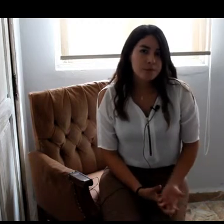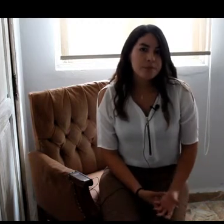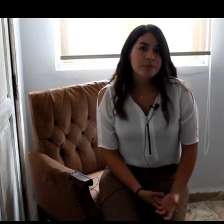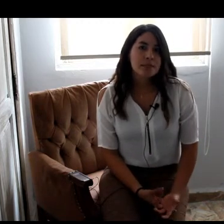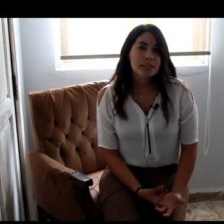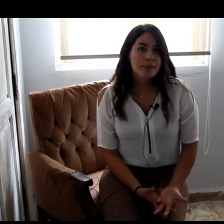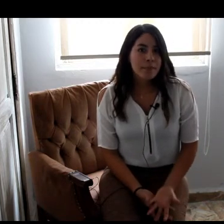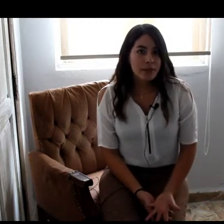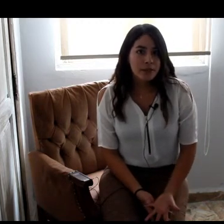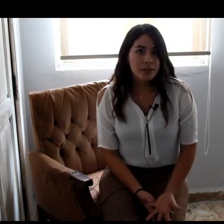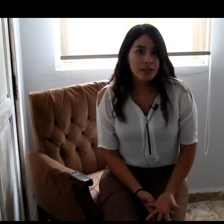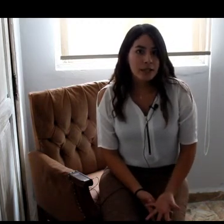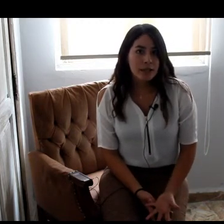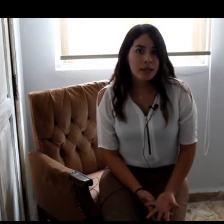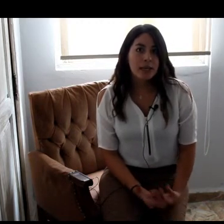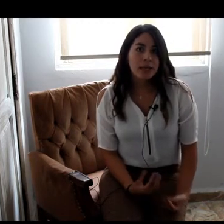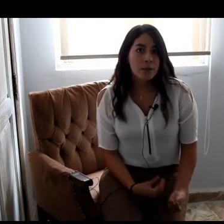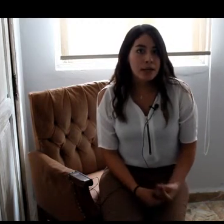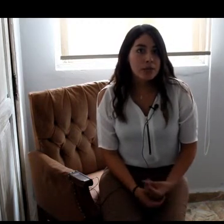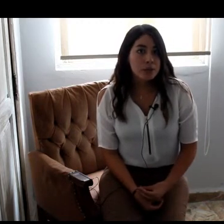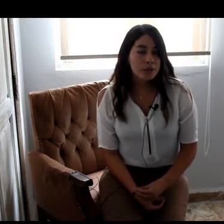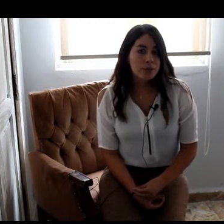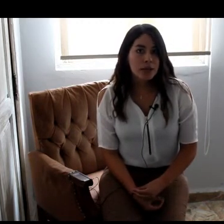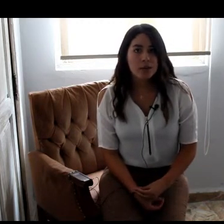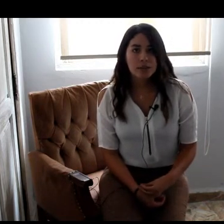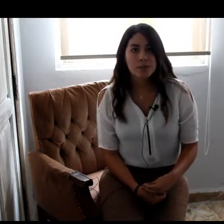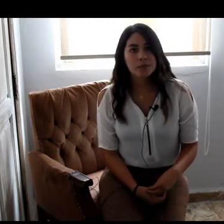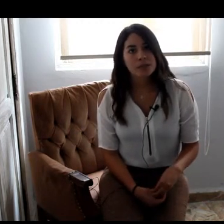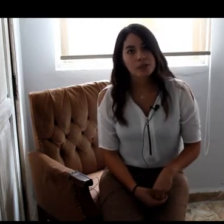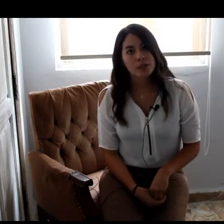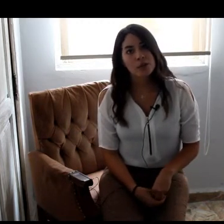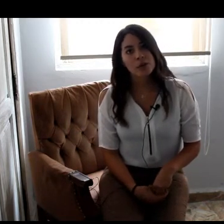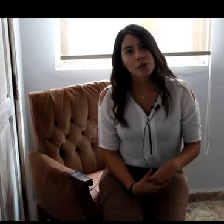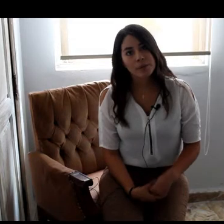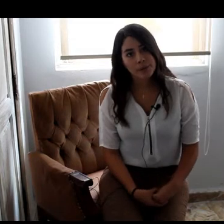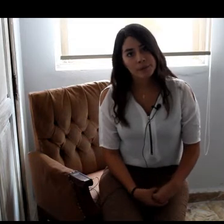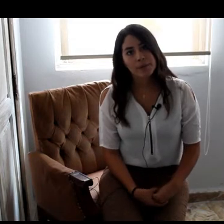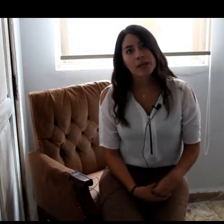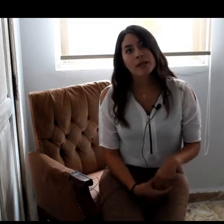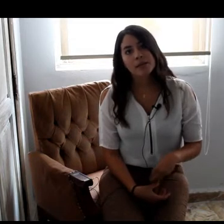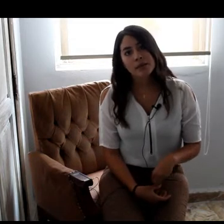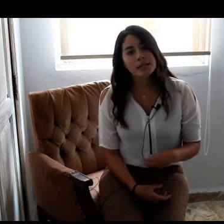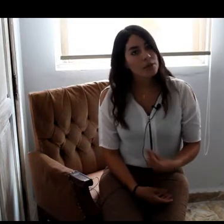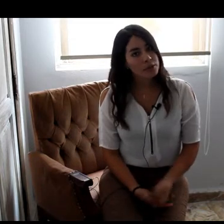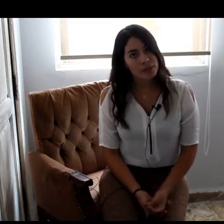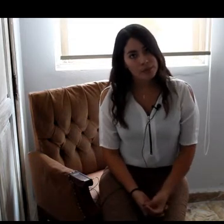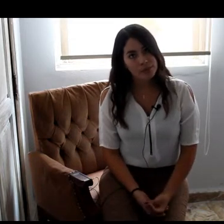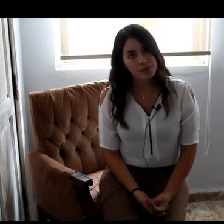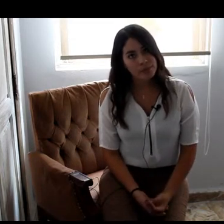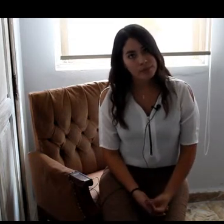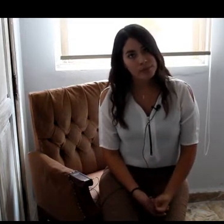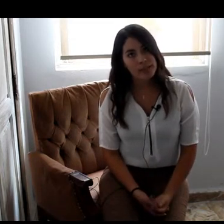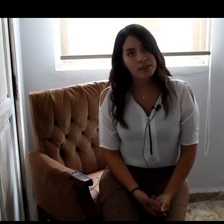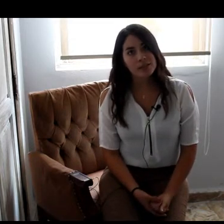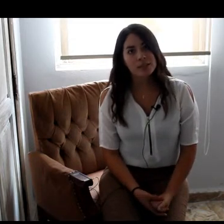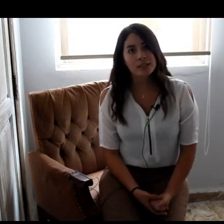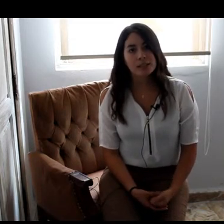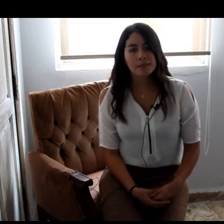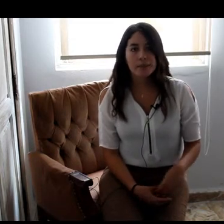Sin embargo, en el lenguaje inclusivo ya lo estamos mencionando como débiles auditivos. Entonces, mi